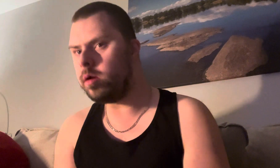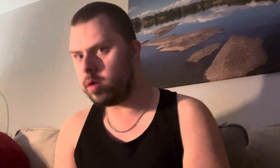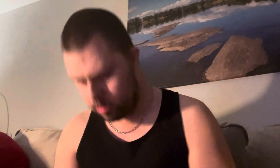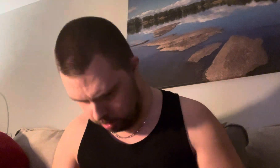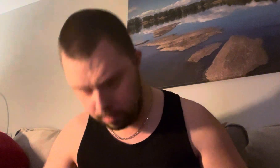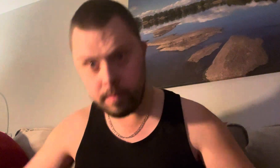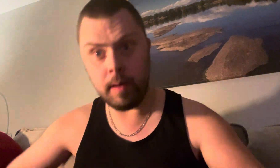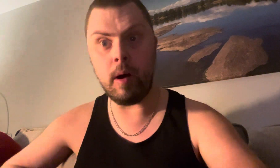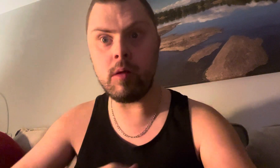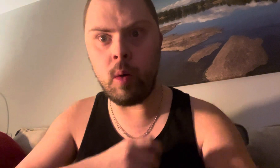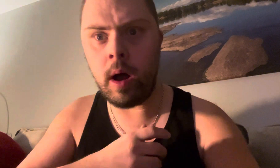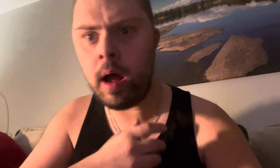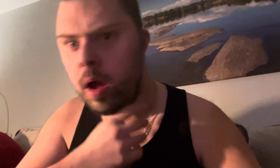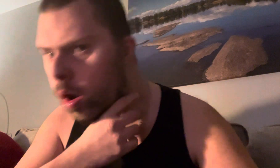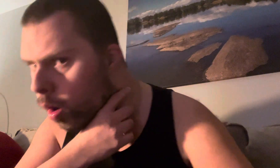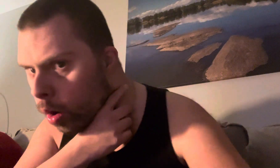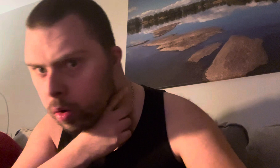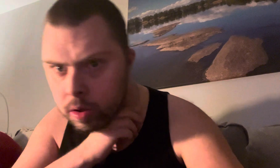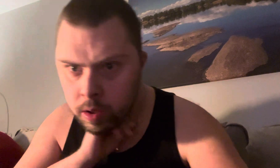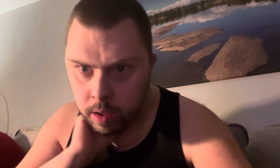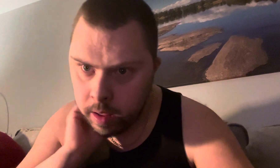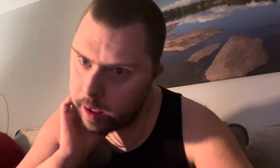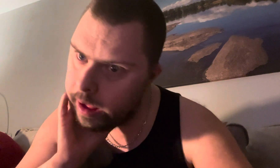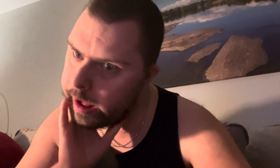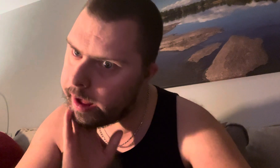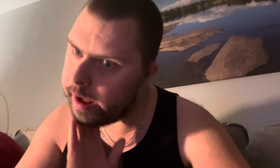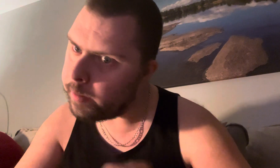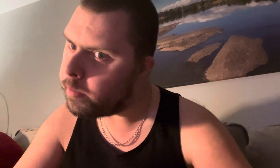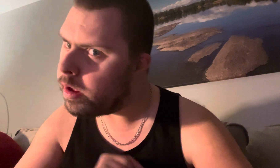Ja, det är bara så. Och